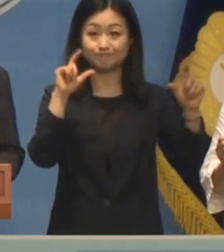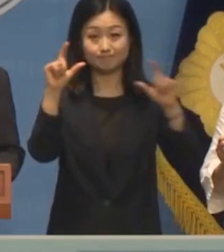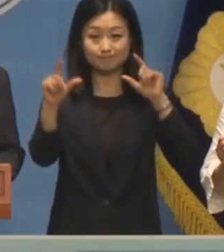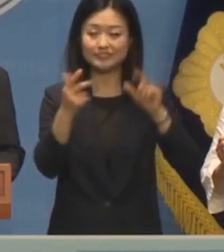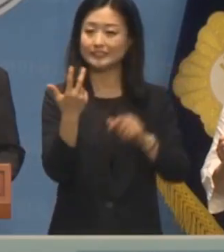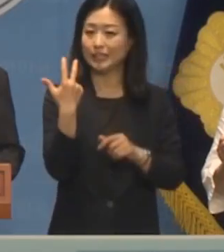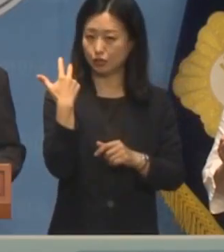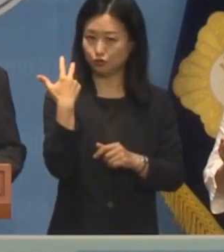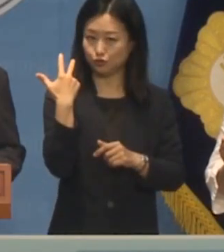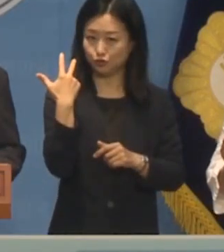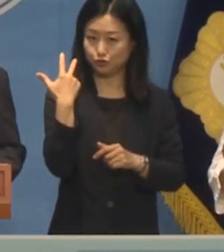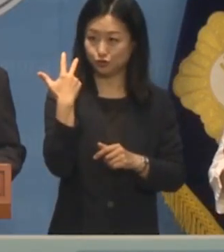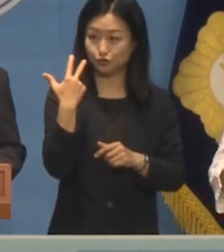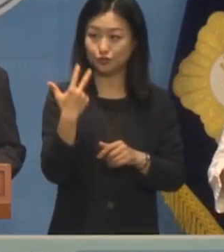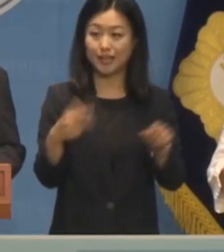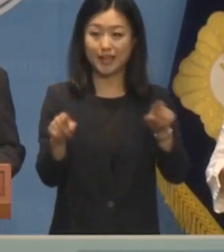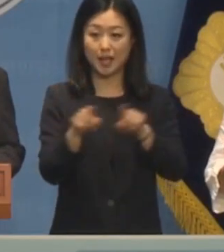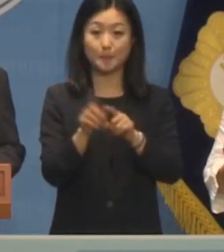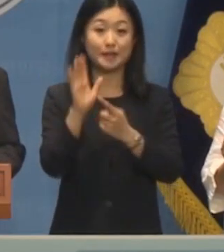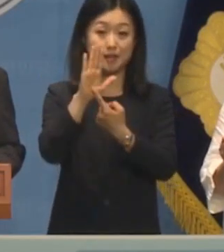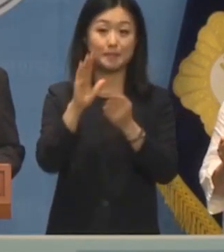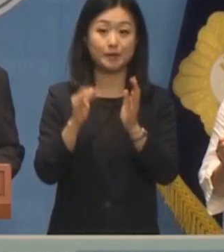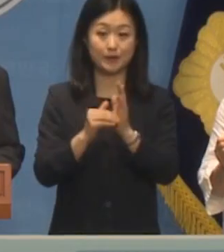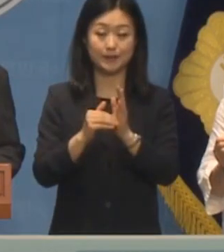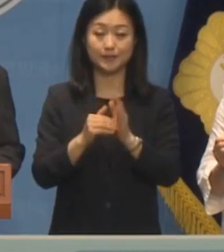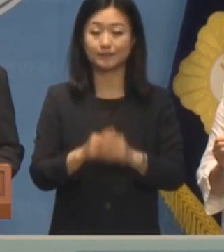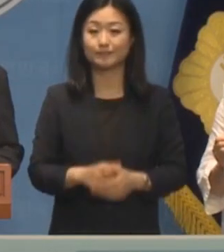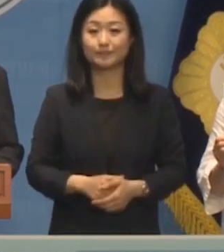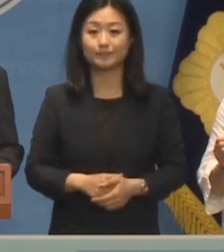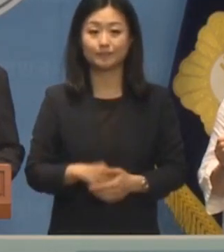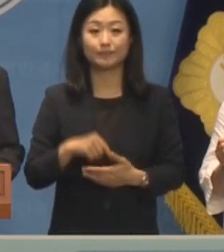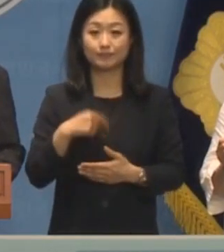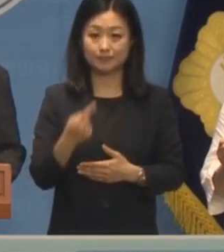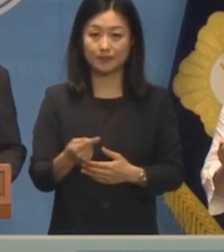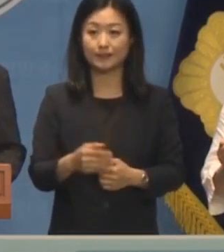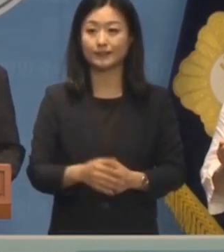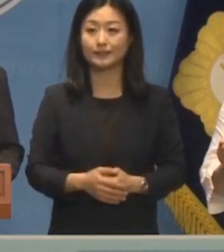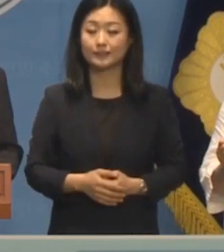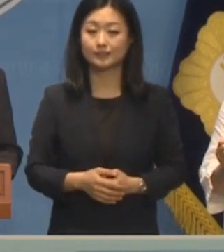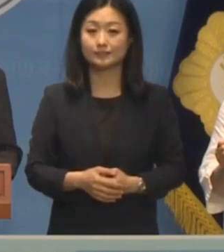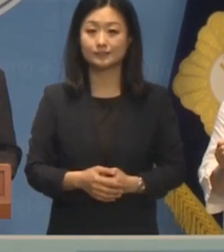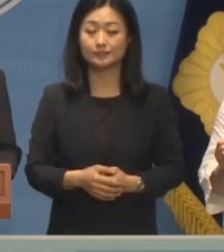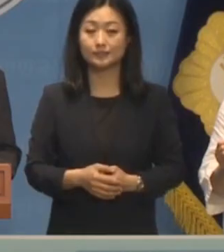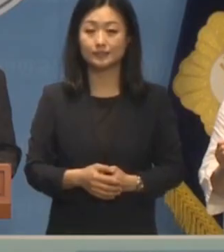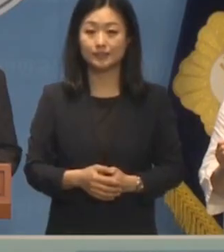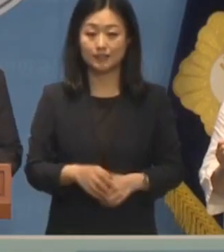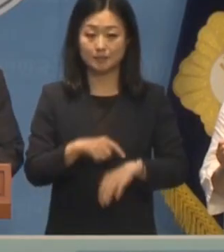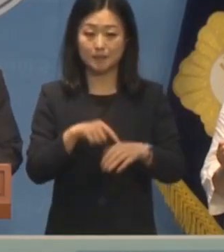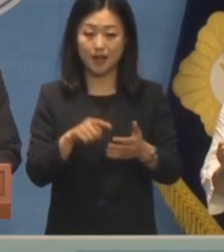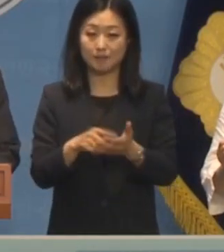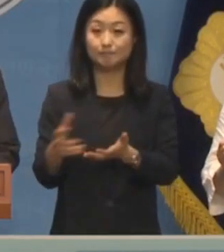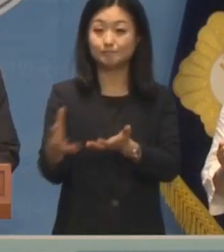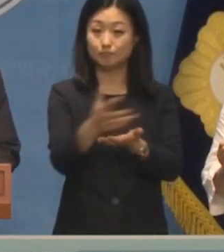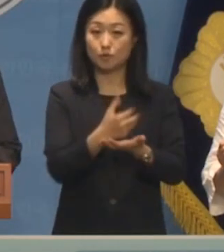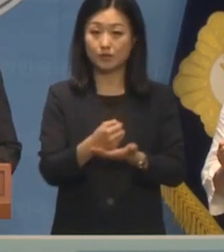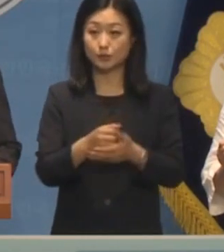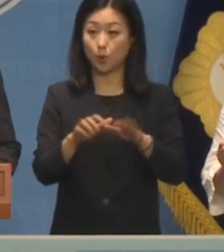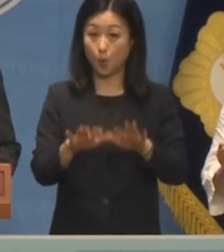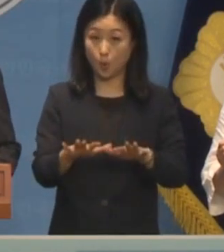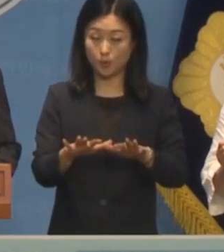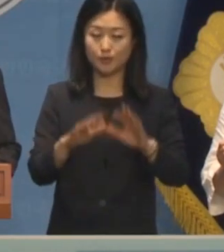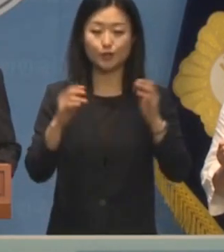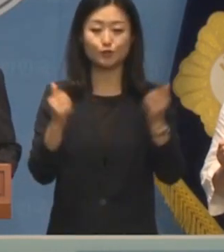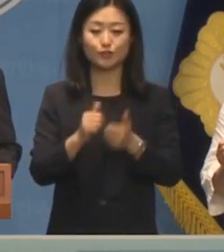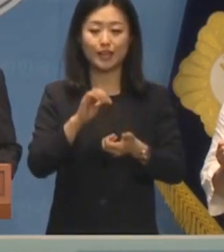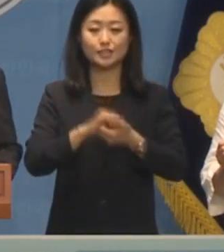지난주에 저희가 함께 발표를 했습니다. 그리고 이러한 민심을 모아서 오늘부터 시작되는